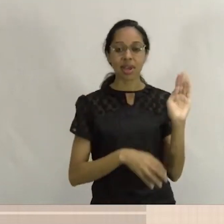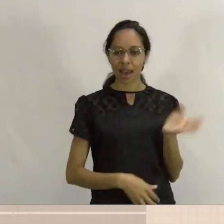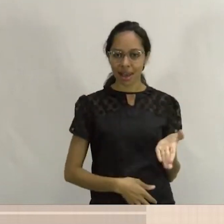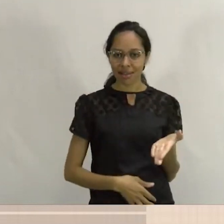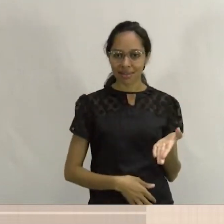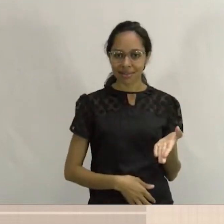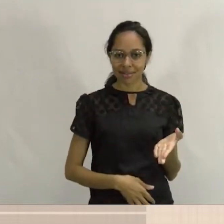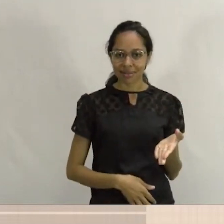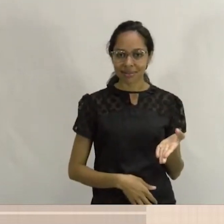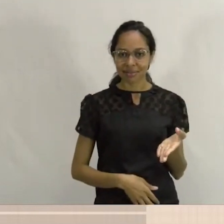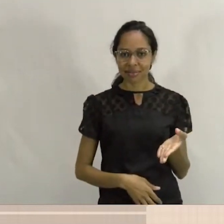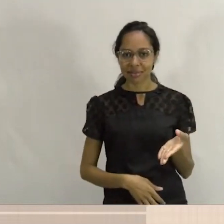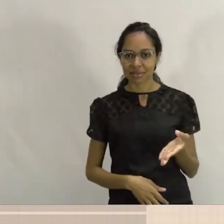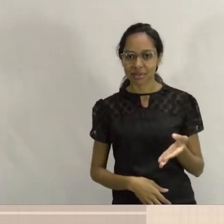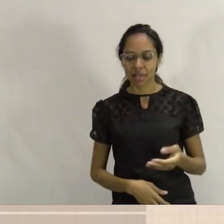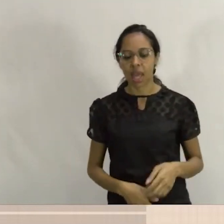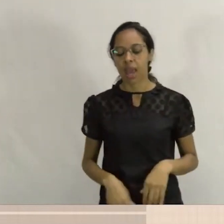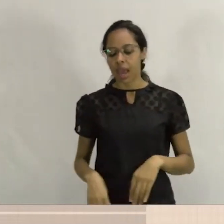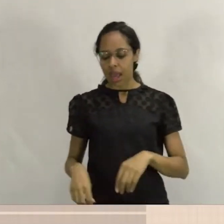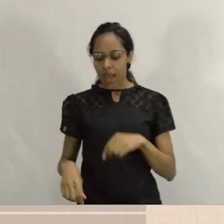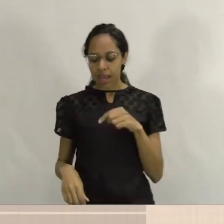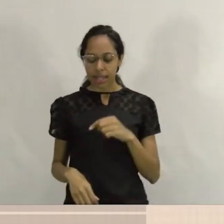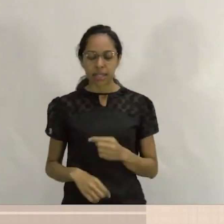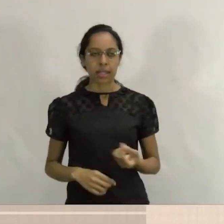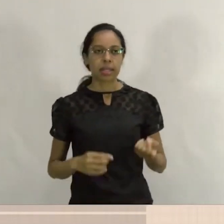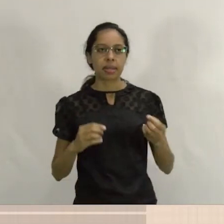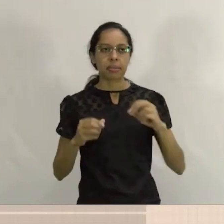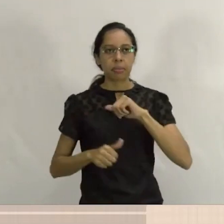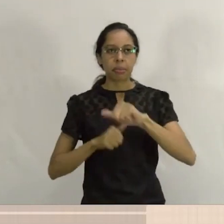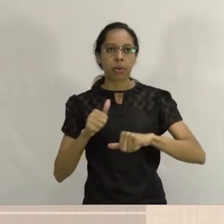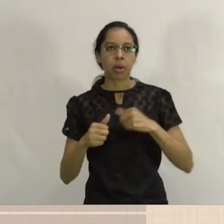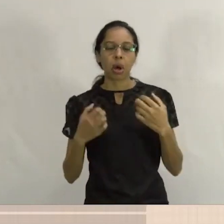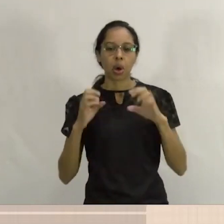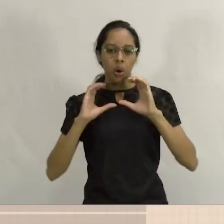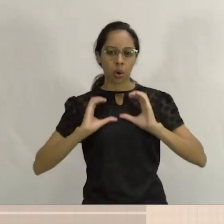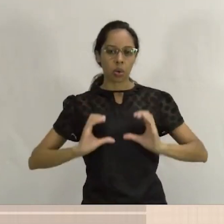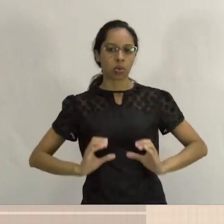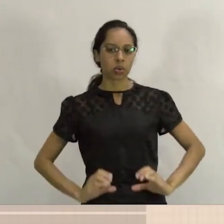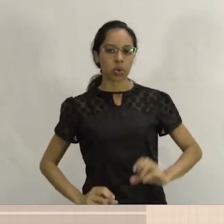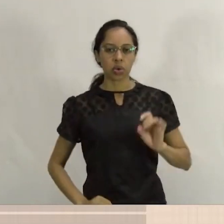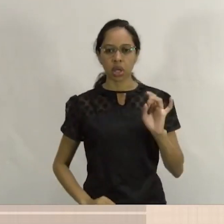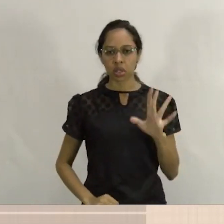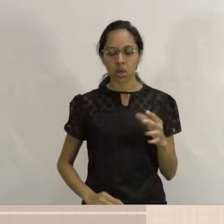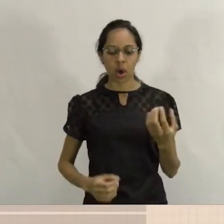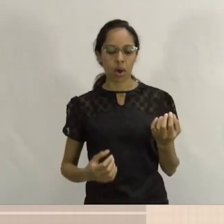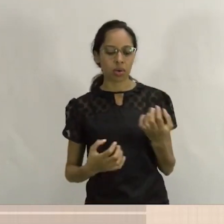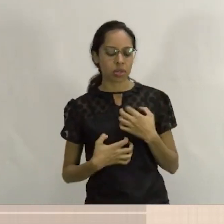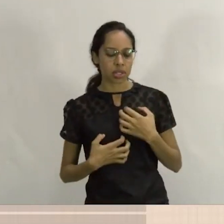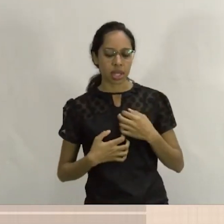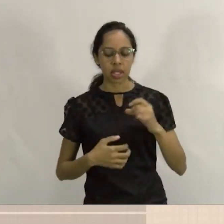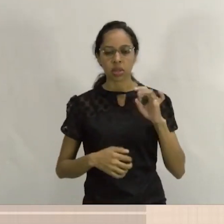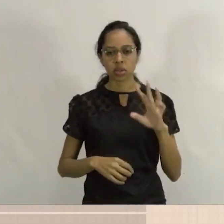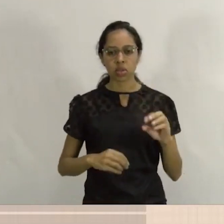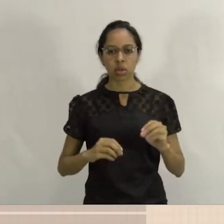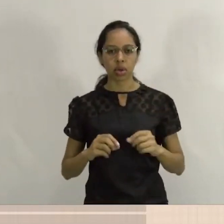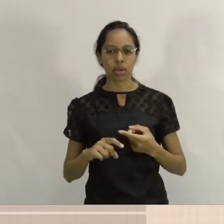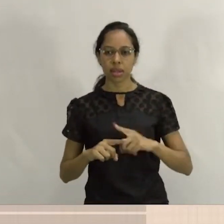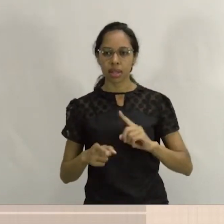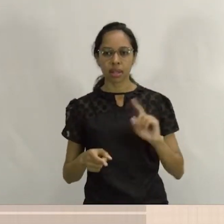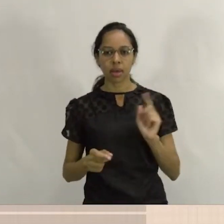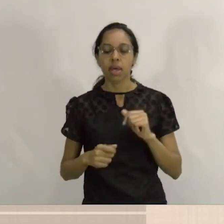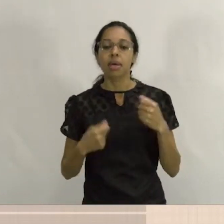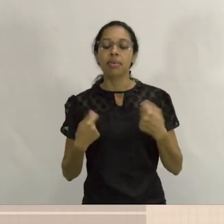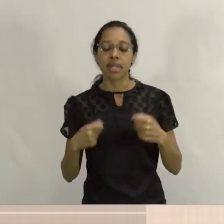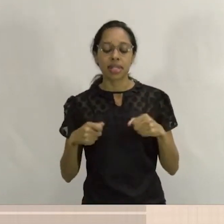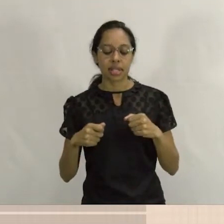fazer mera mudança de comportamento. Você tem que mudar de casa. Porque a casa que você morava era o reino das